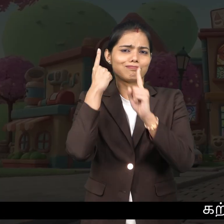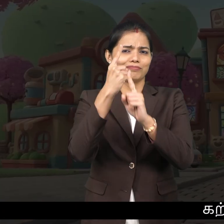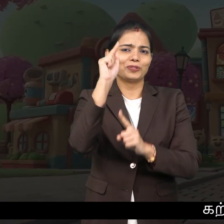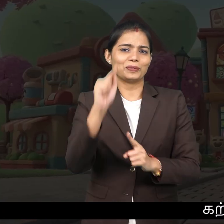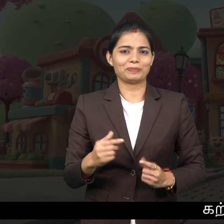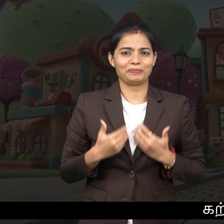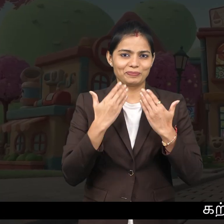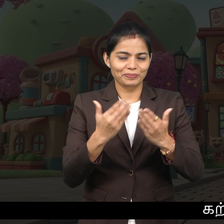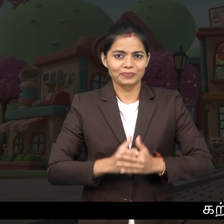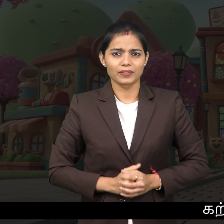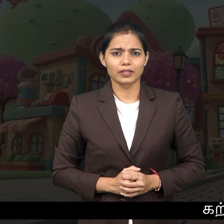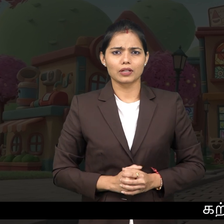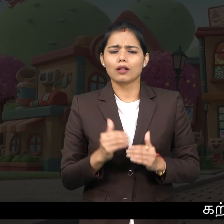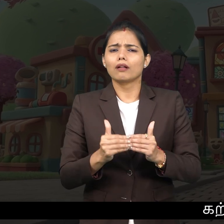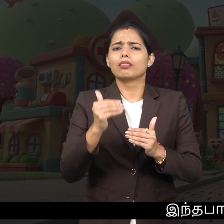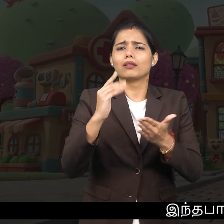கற்றுக்கொள்வீர்கள்.